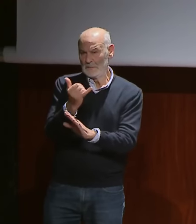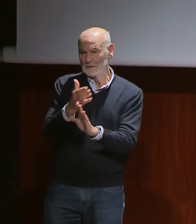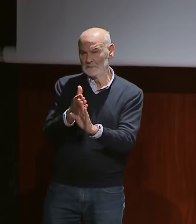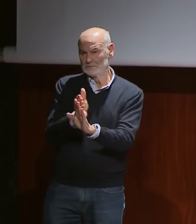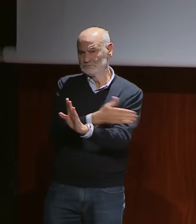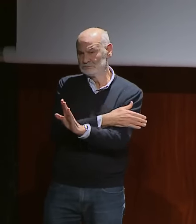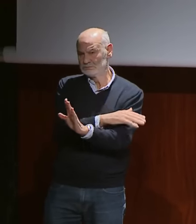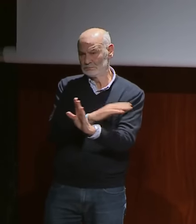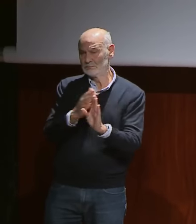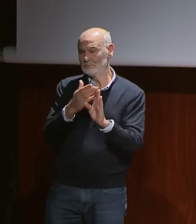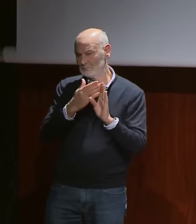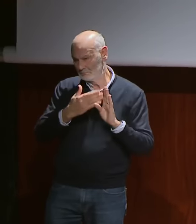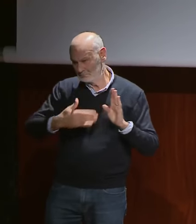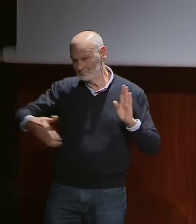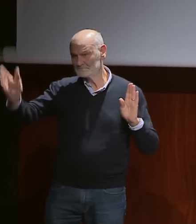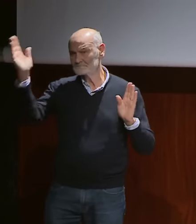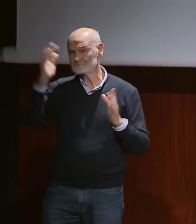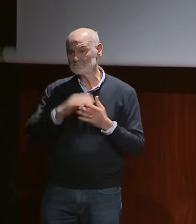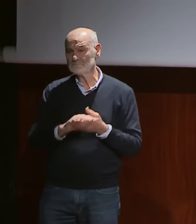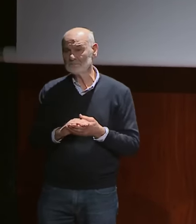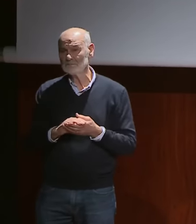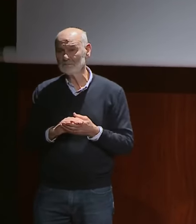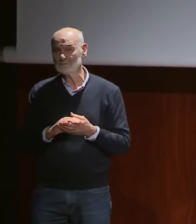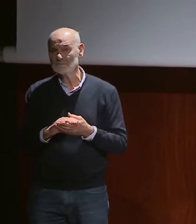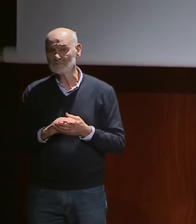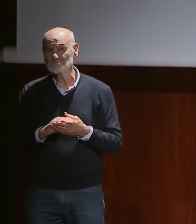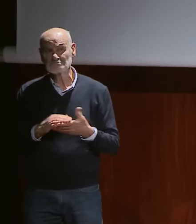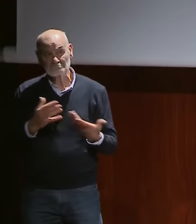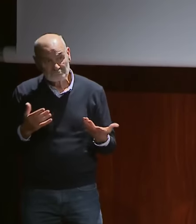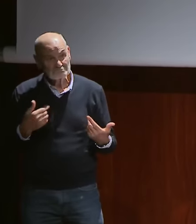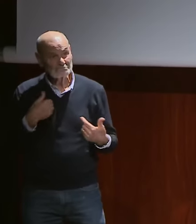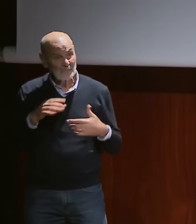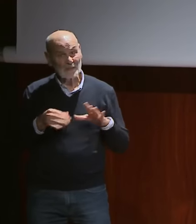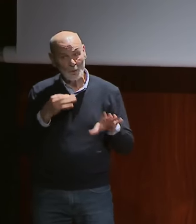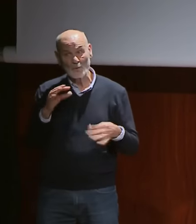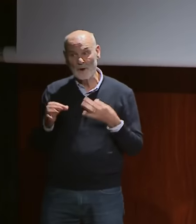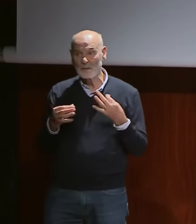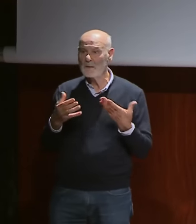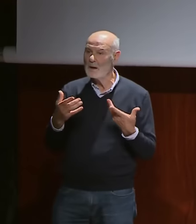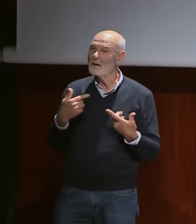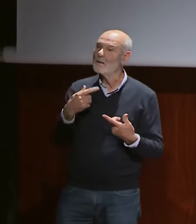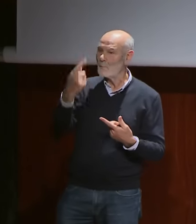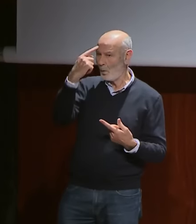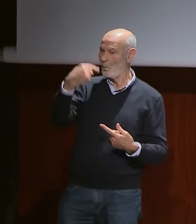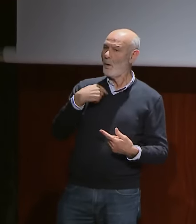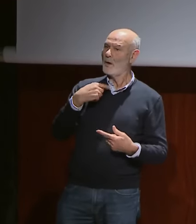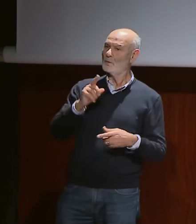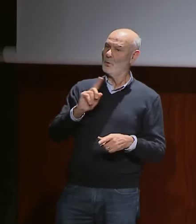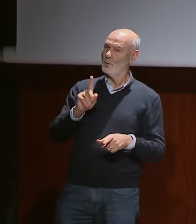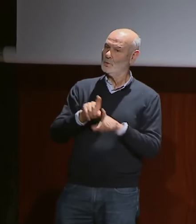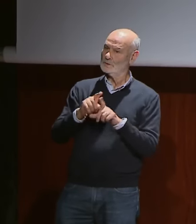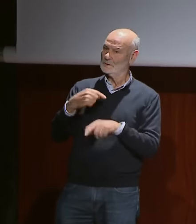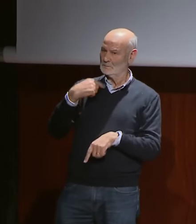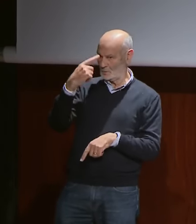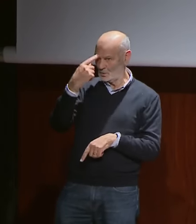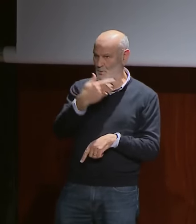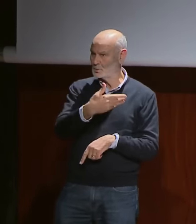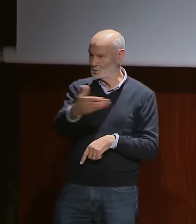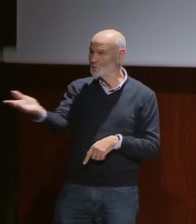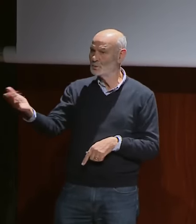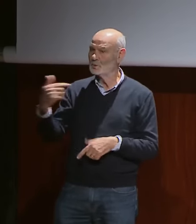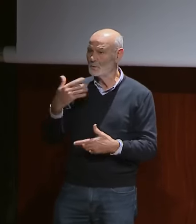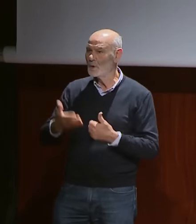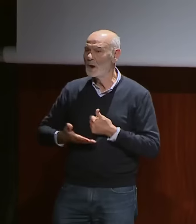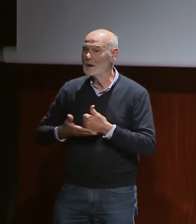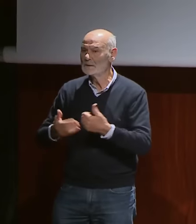m'a fait changer. Voilà, il y a un avant et un après. Et c'est vraiment grâce à cette curiosité